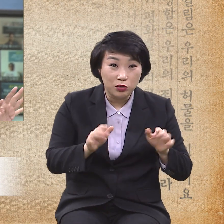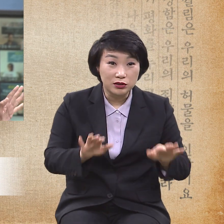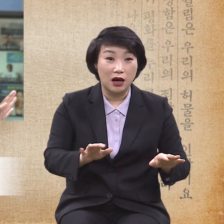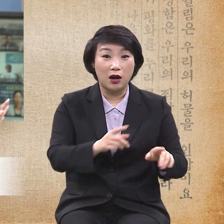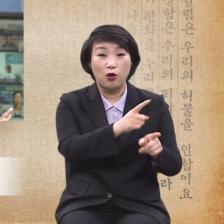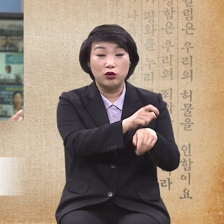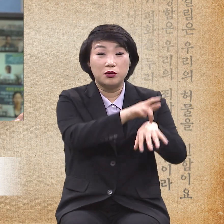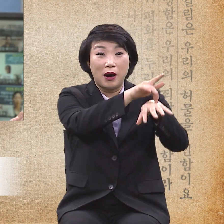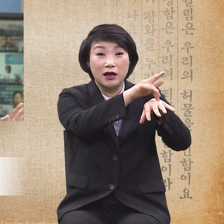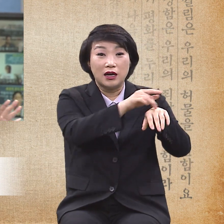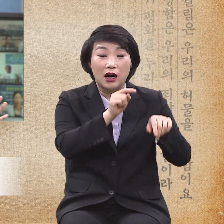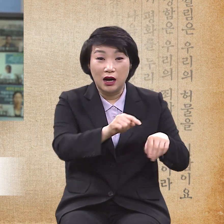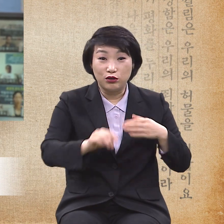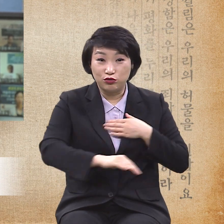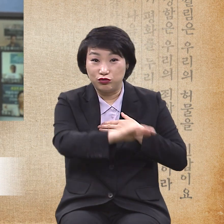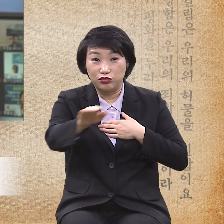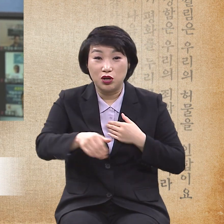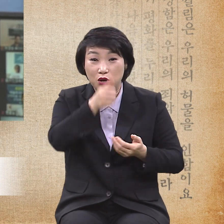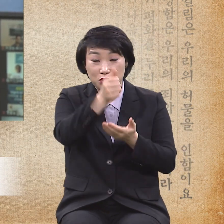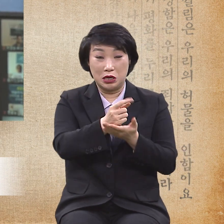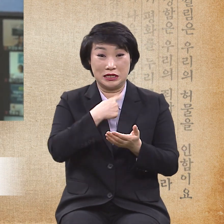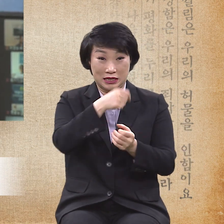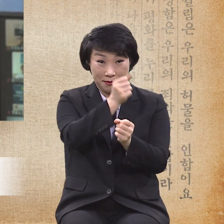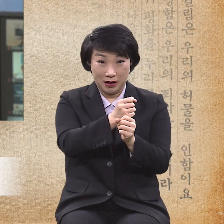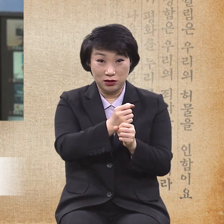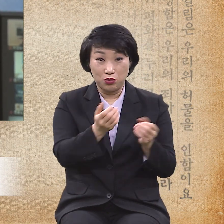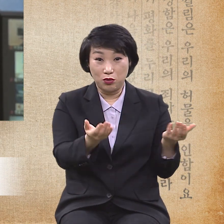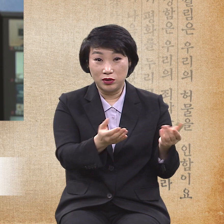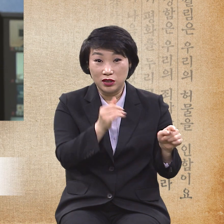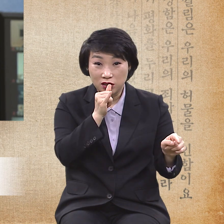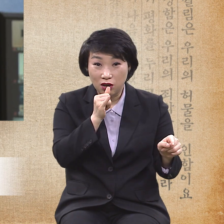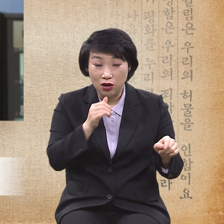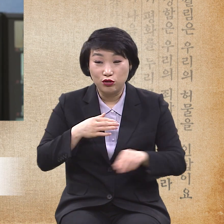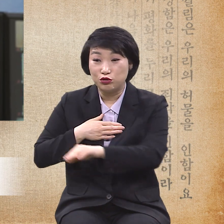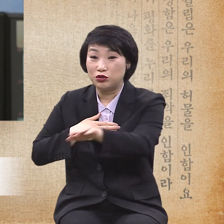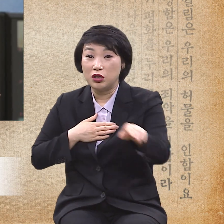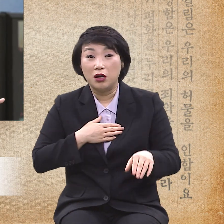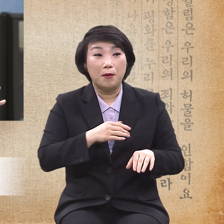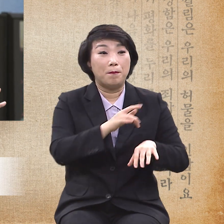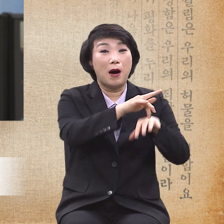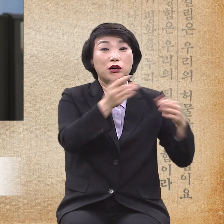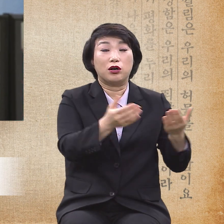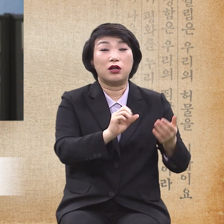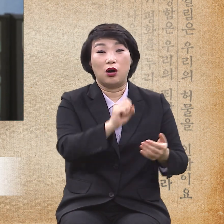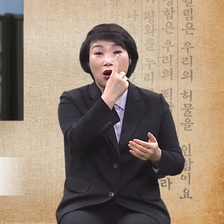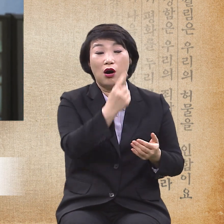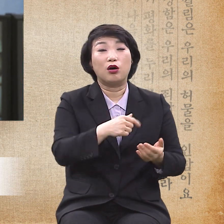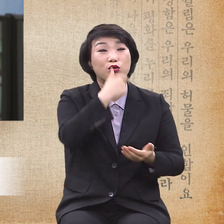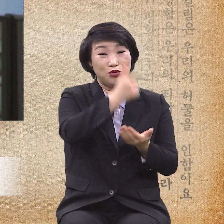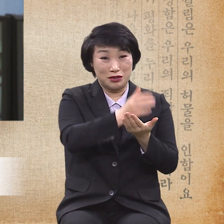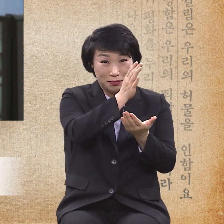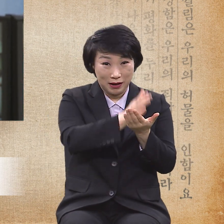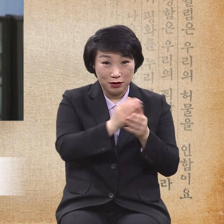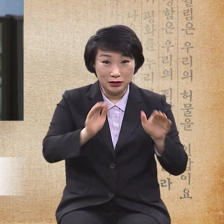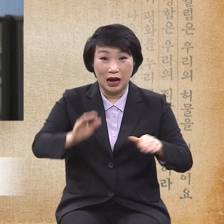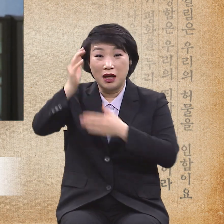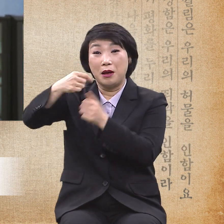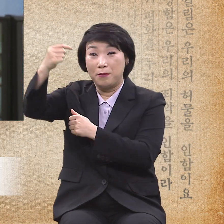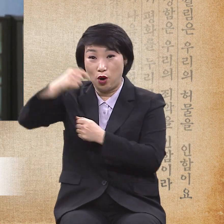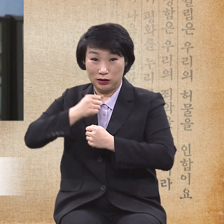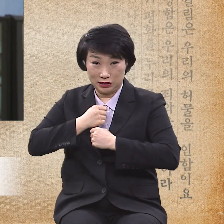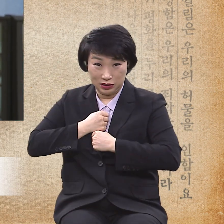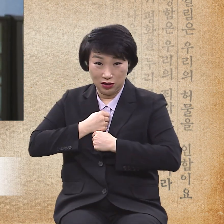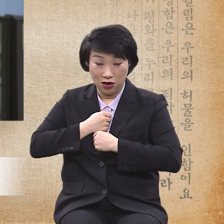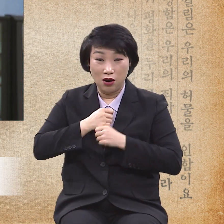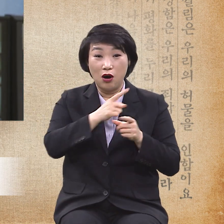마귀가 그렇게 우리를 죄짓게 만드는 것이니 너희는 마귀에게 속지 말고 계명을 지켜